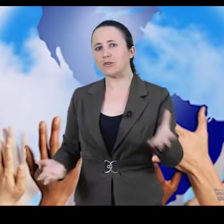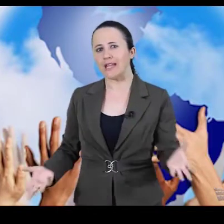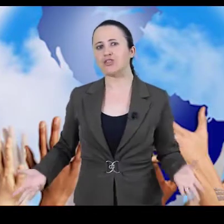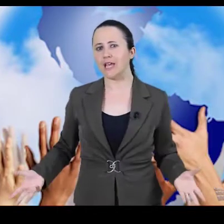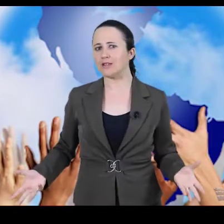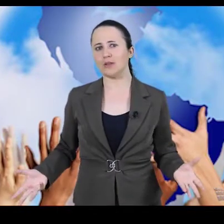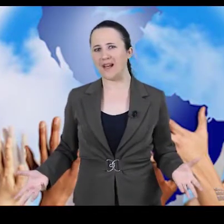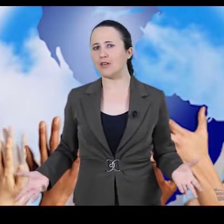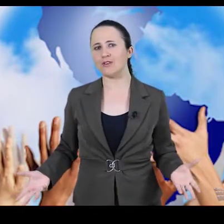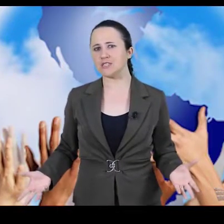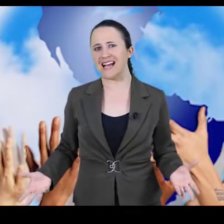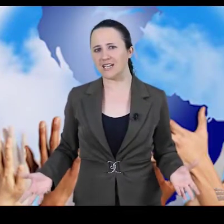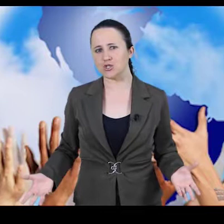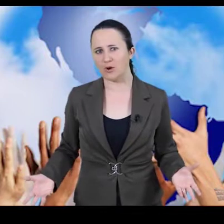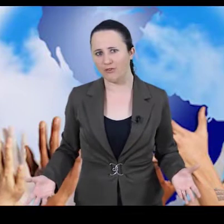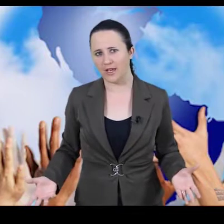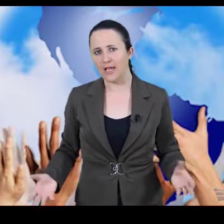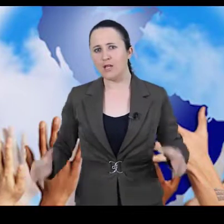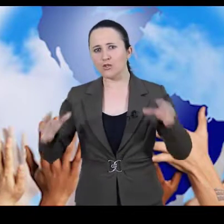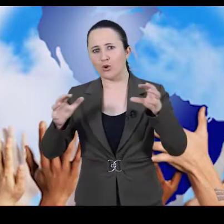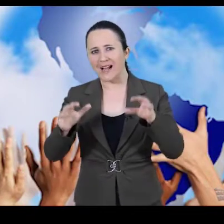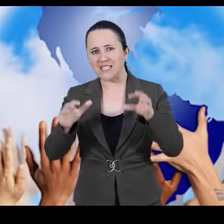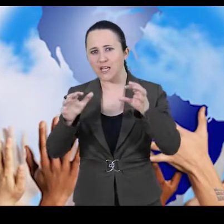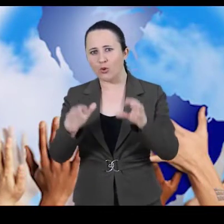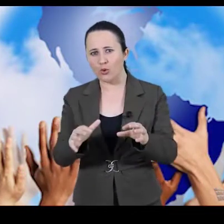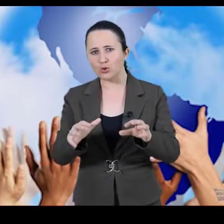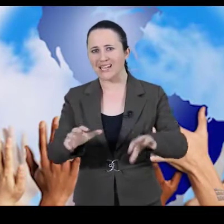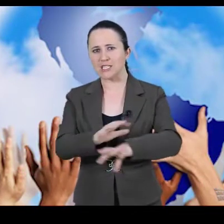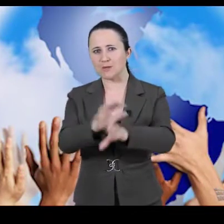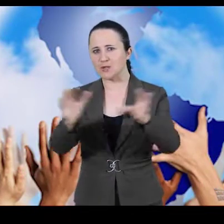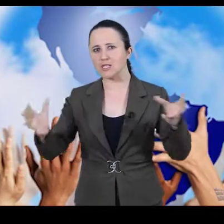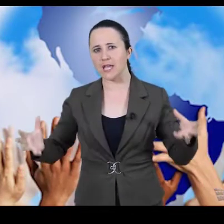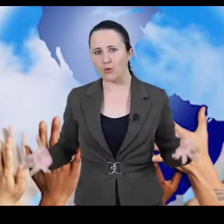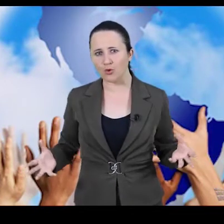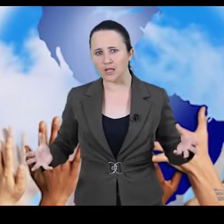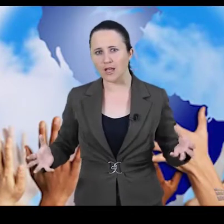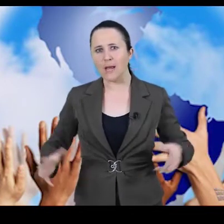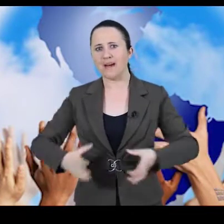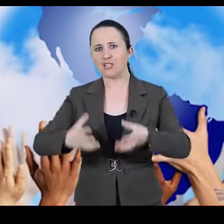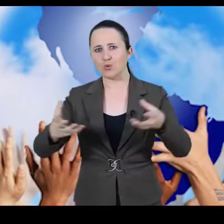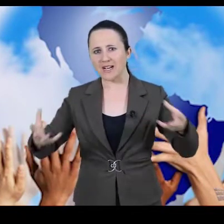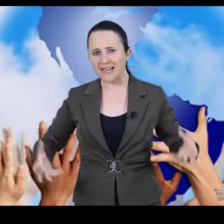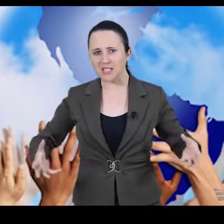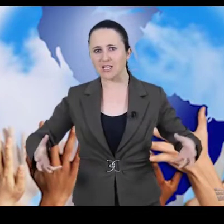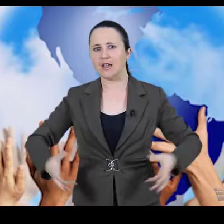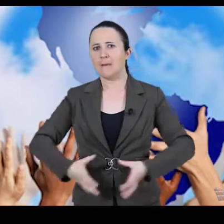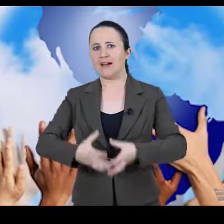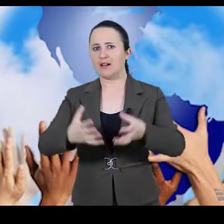tem direito de manifestar a sua fé. E os locais de culto em que as pessoas se reúnem para a sua crença, para o